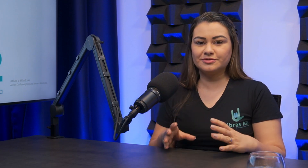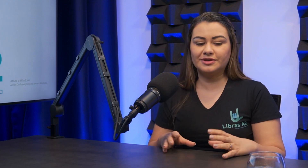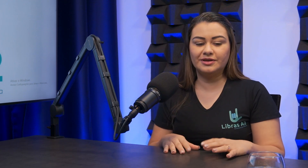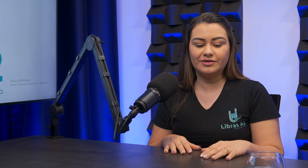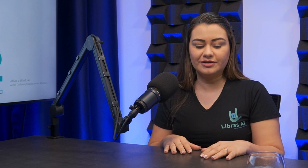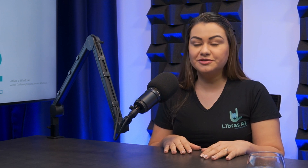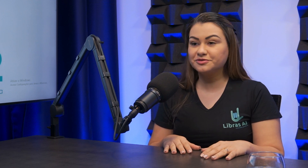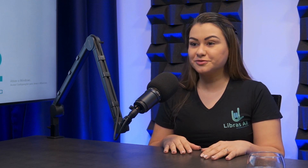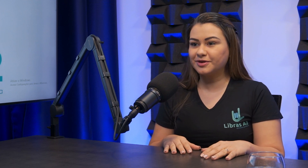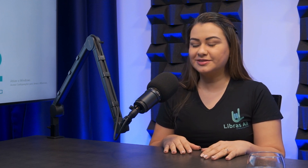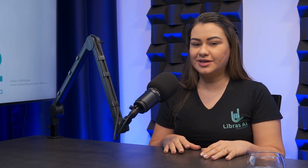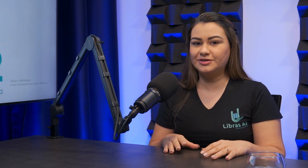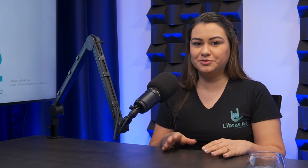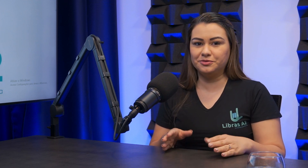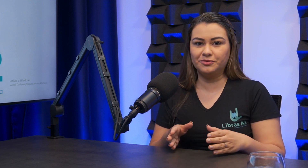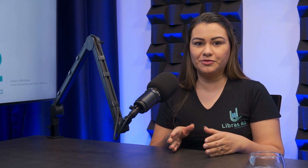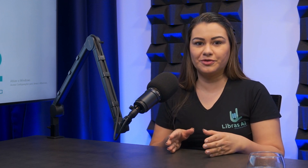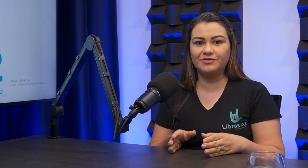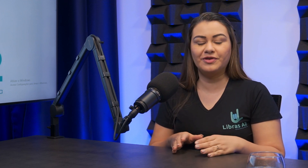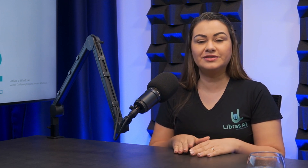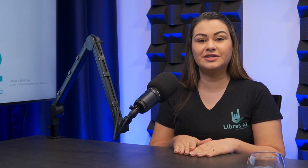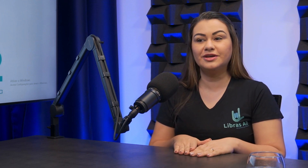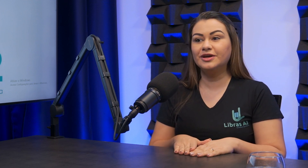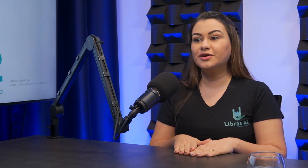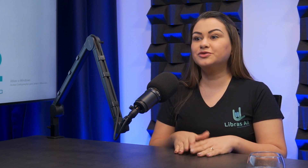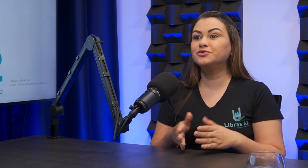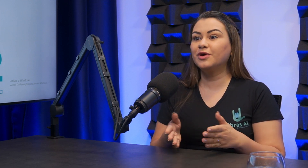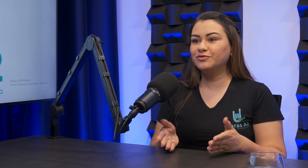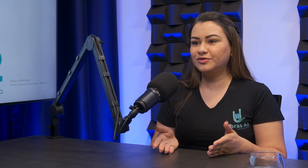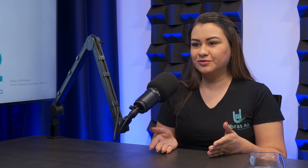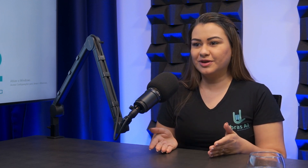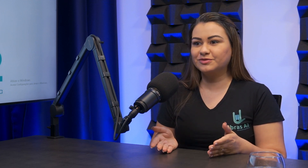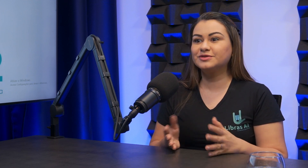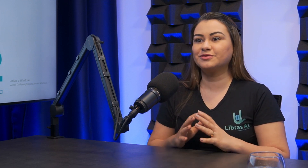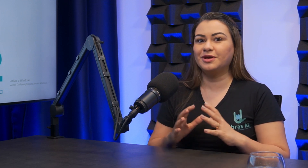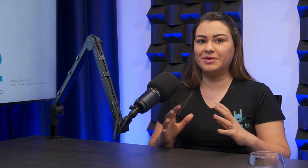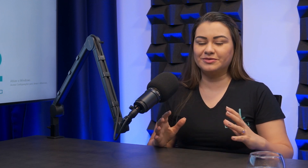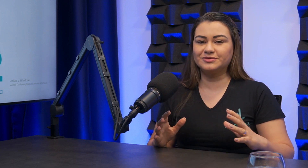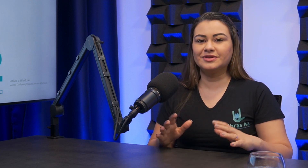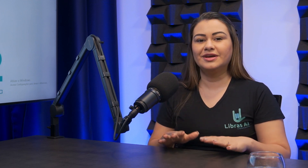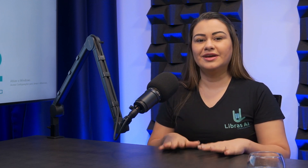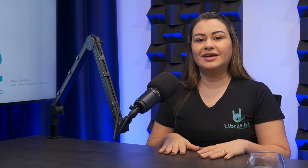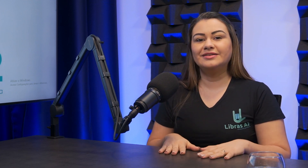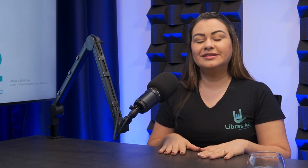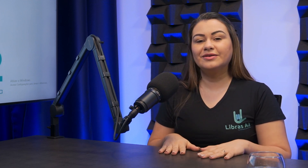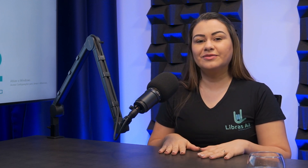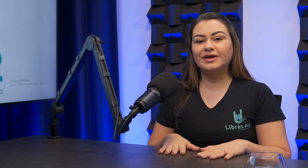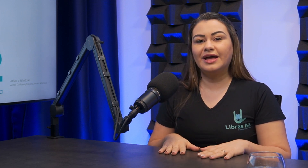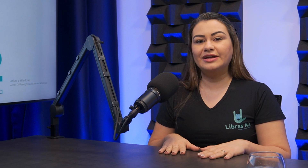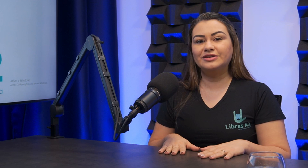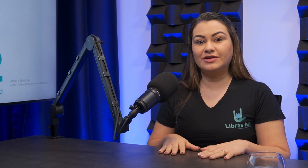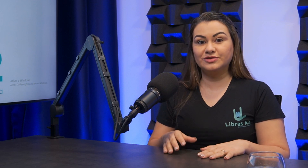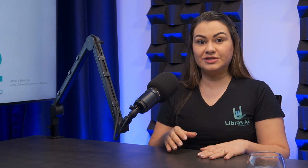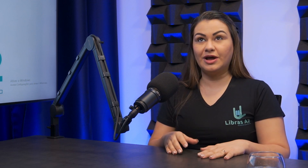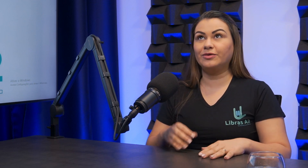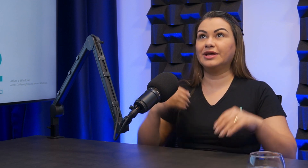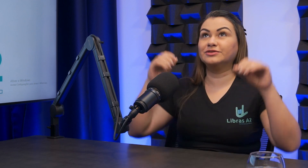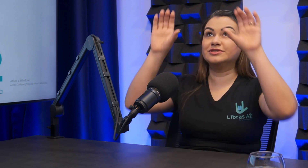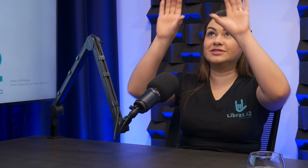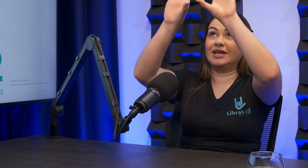que a gente usou recente num louvor que fez, que João viu, né? Os céus abertos. Então, a gente faz o sinal, né? De céu